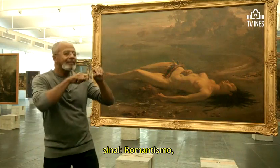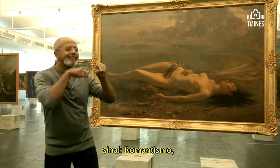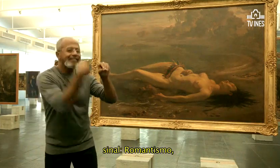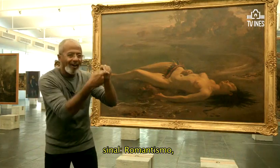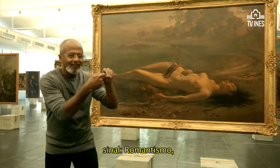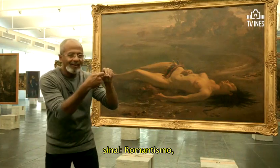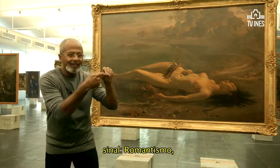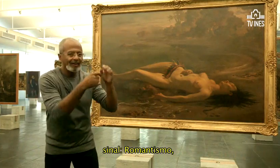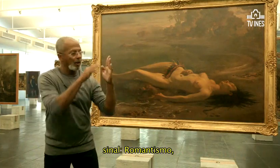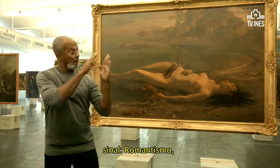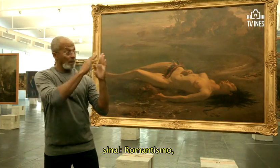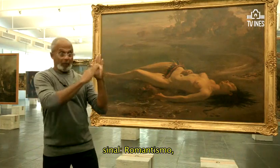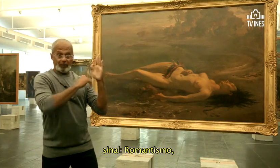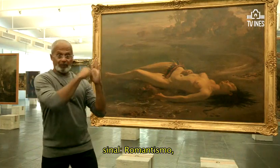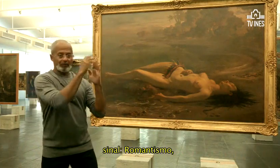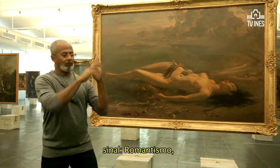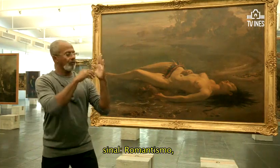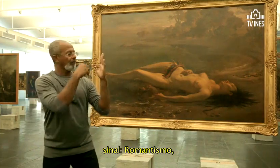Sinal, Romantismo.